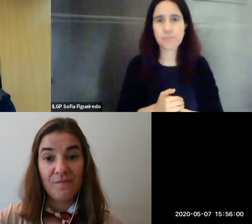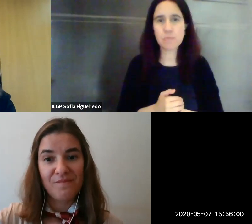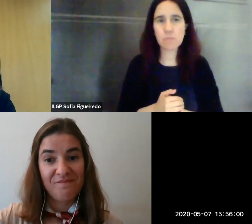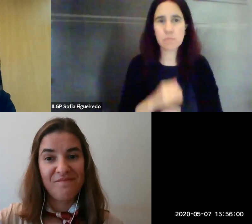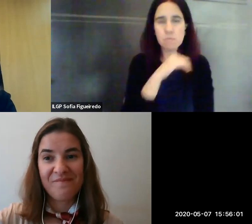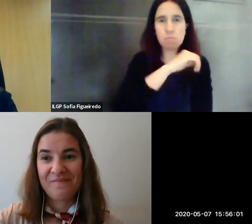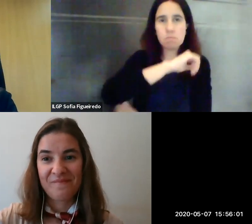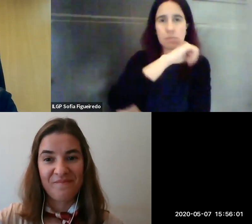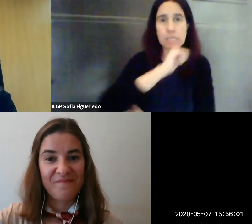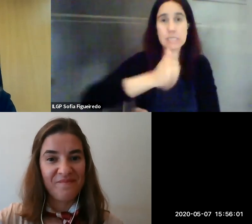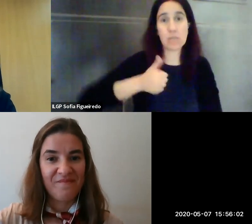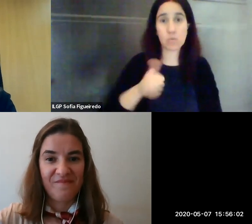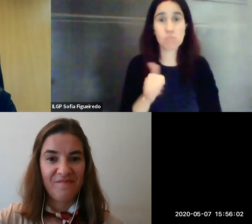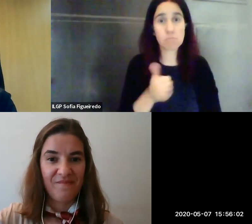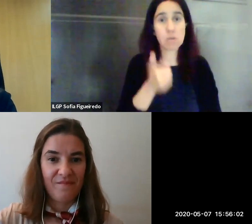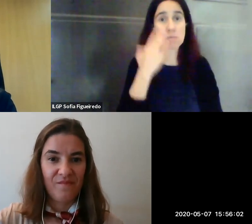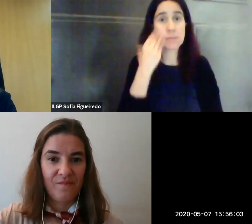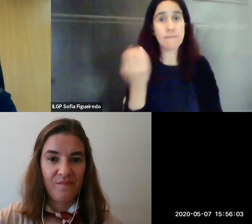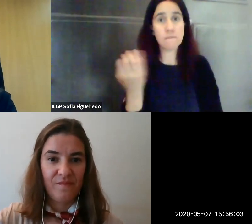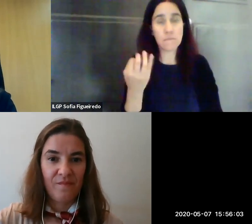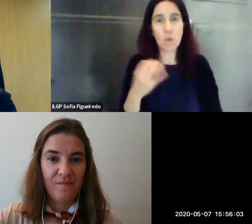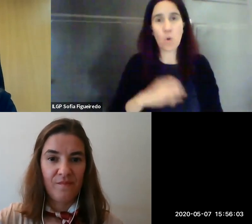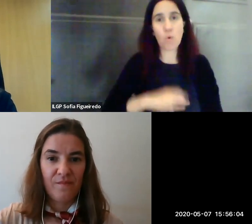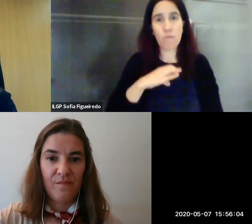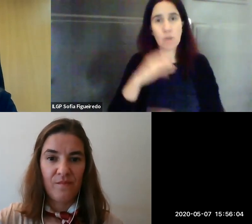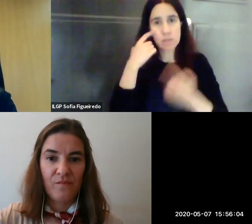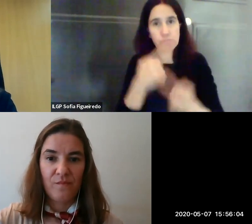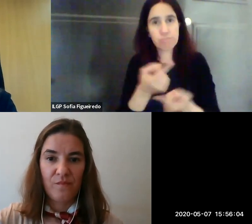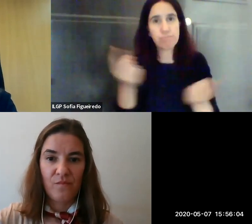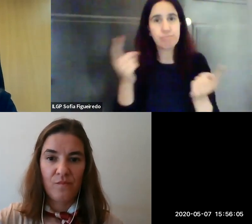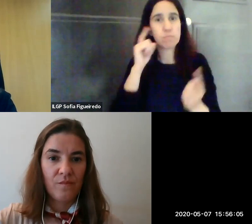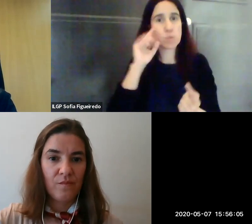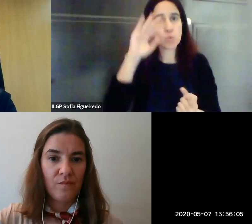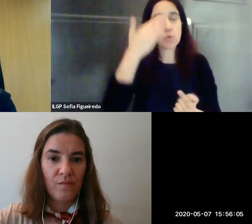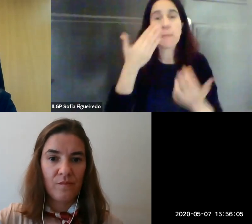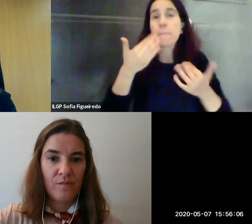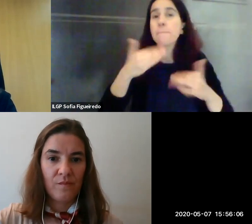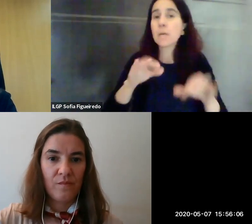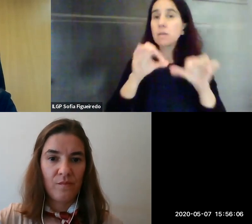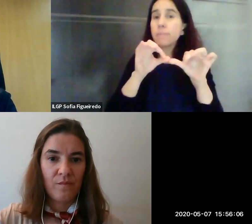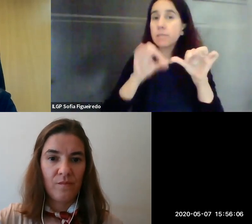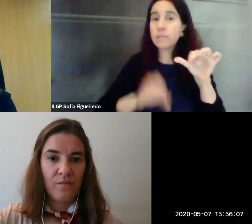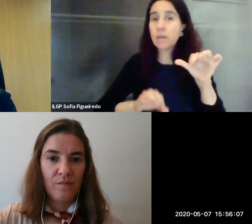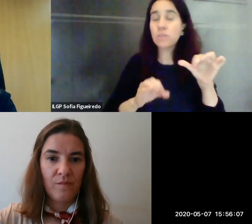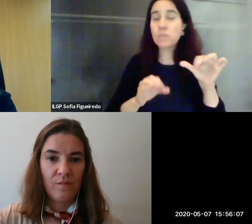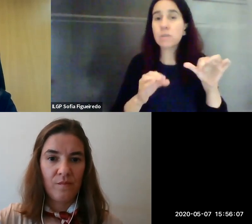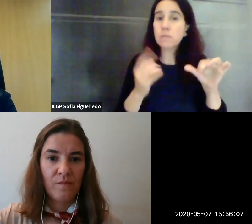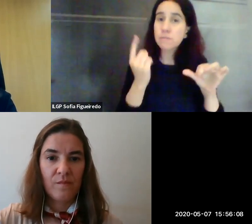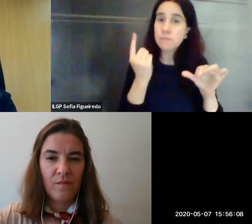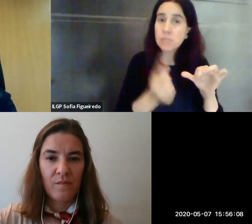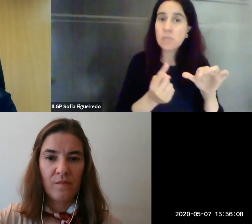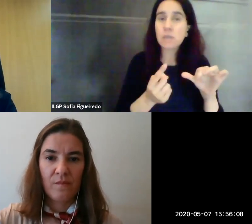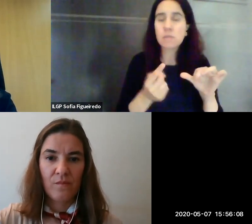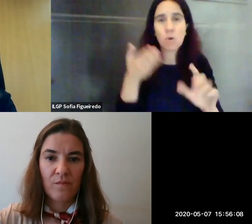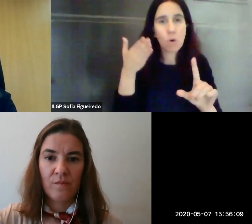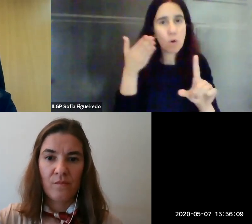Certo, eu acho que sim, transmitir confiança é fundamental, mas as mensagens têm que ser